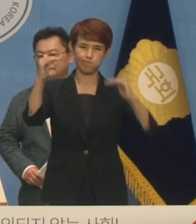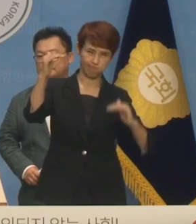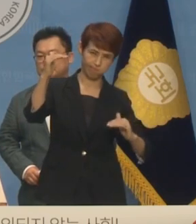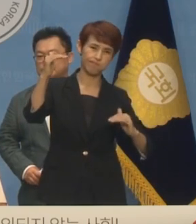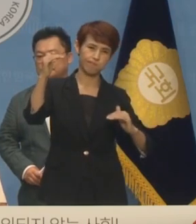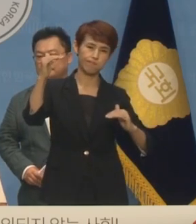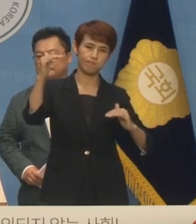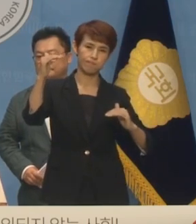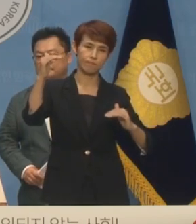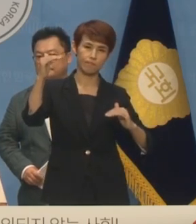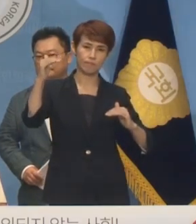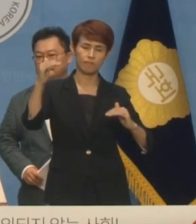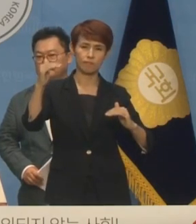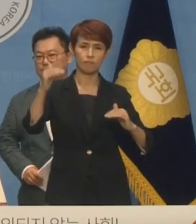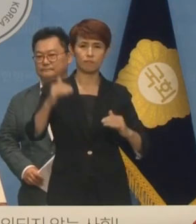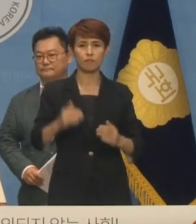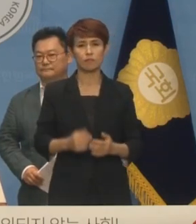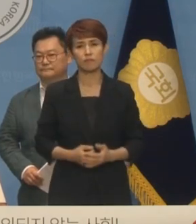수준입니다.